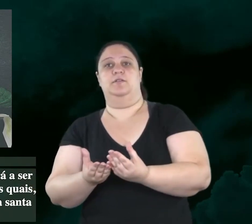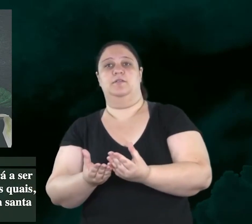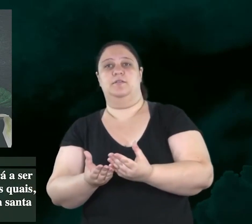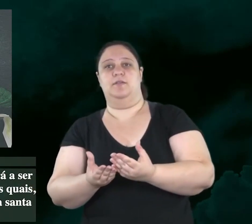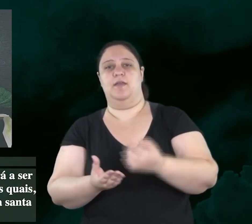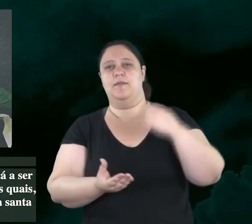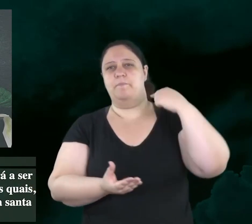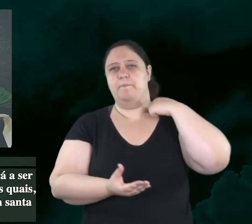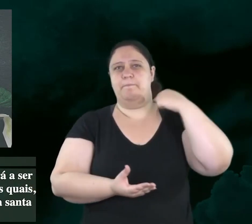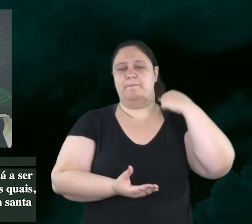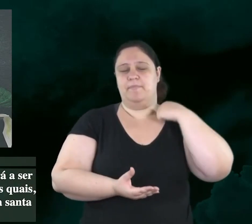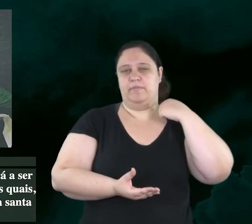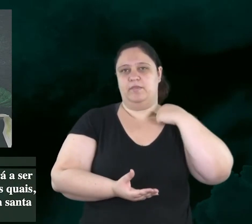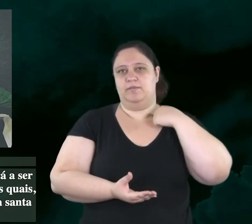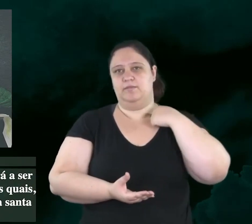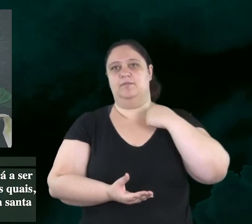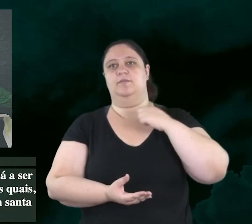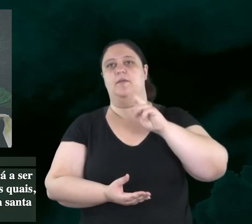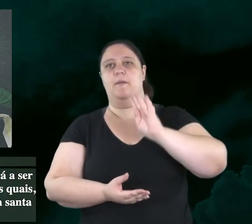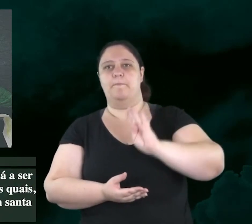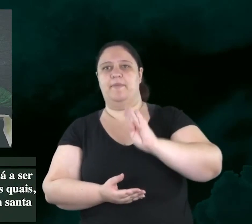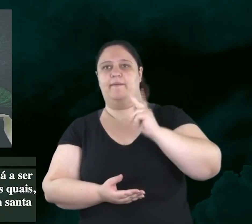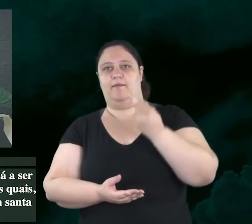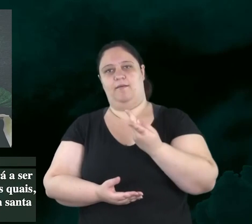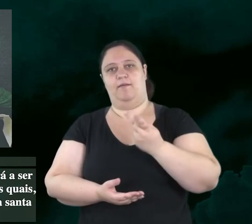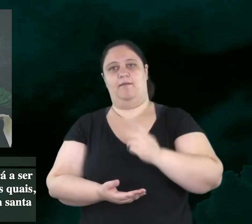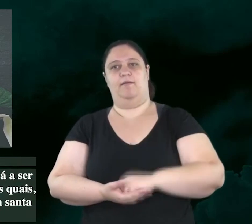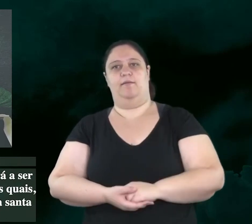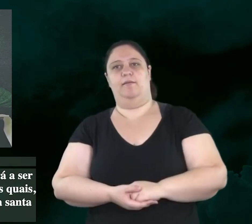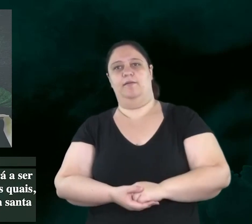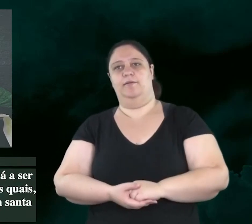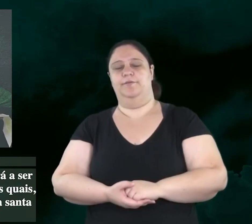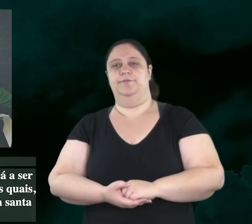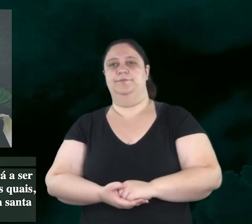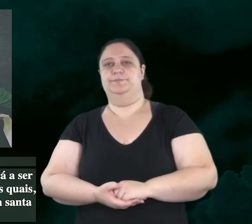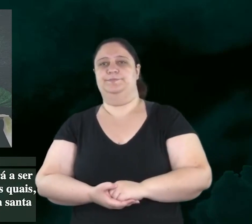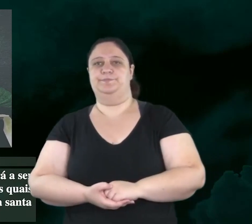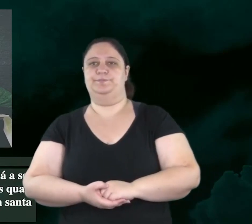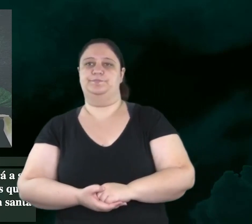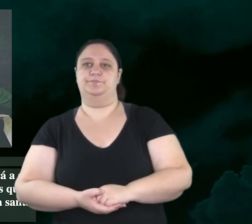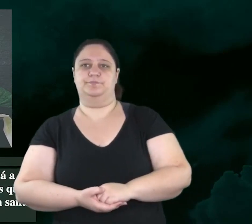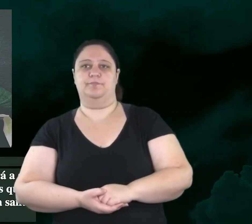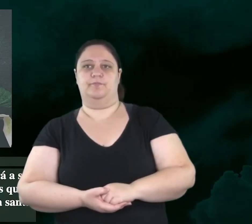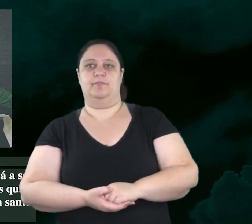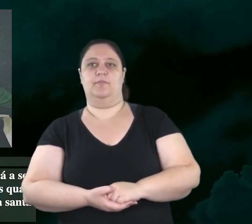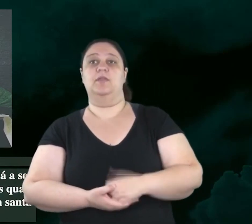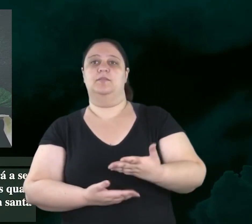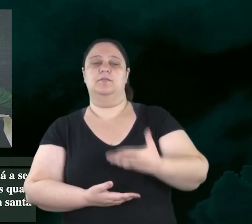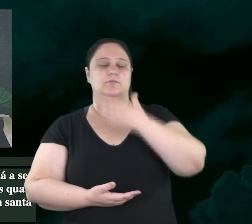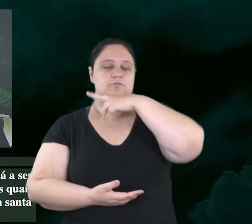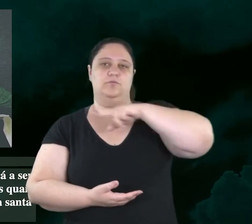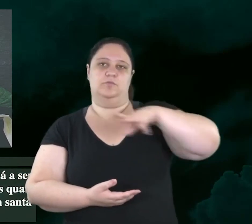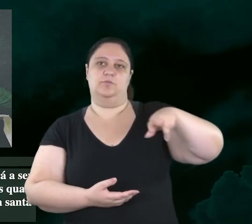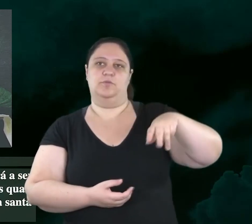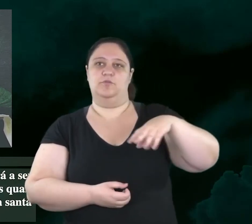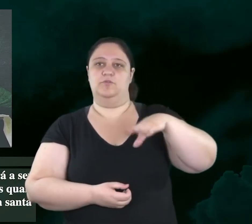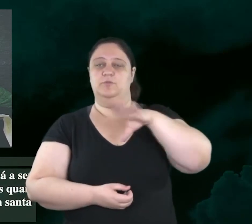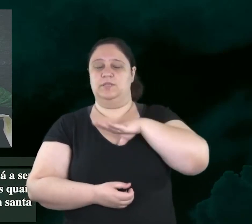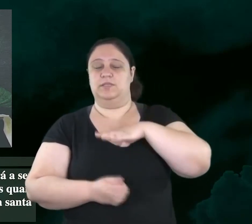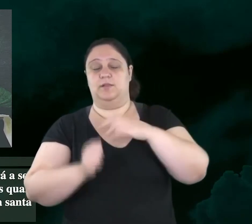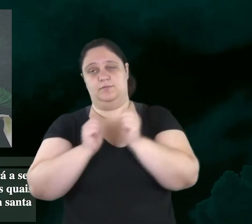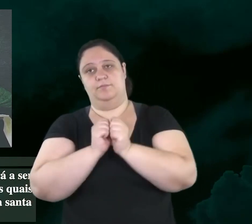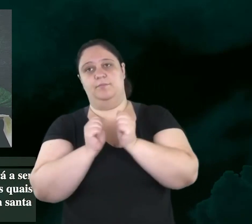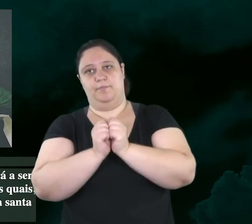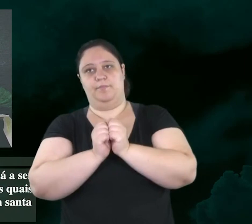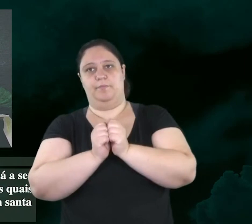Horizonte, Contagem, e os irmãos de Varginha, Minas Gerais, sul de Minas,